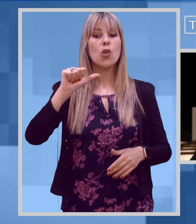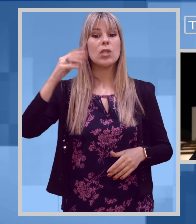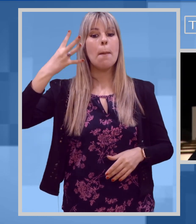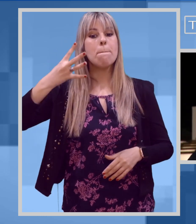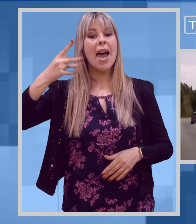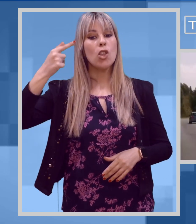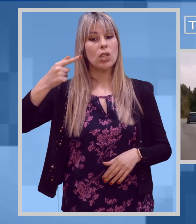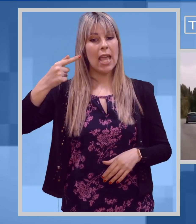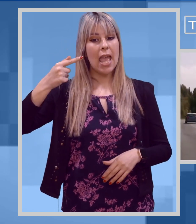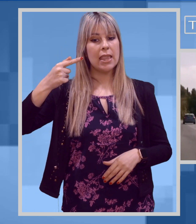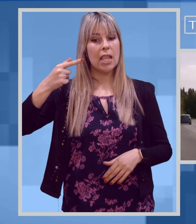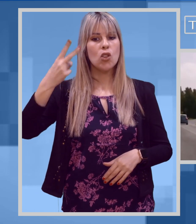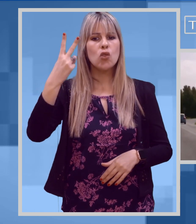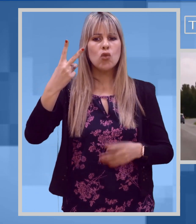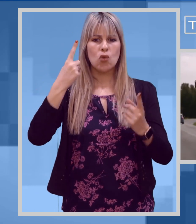Mario Tendas.